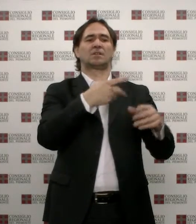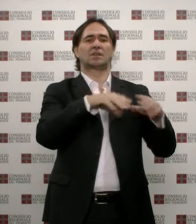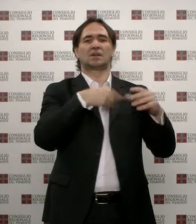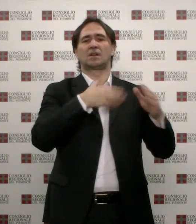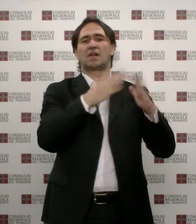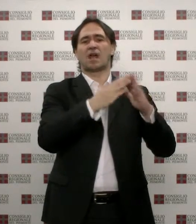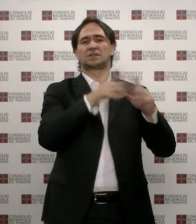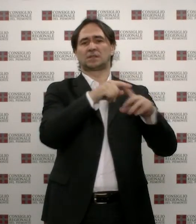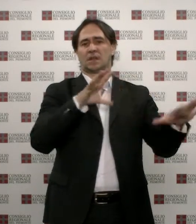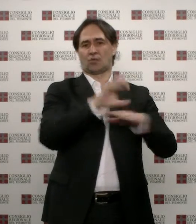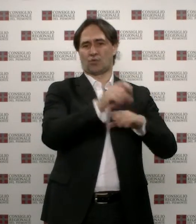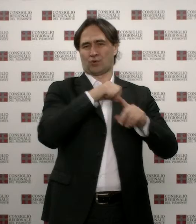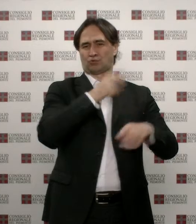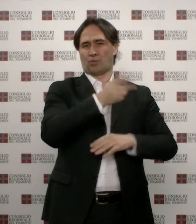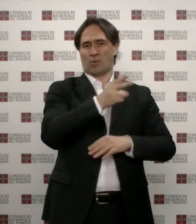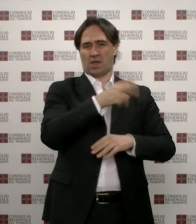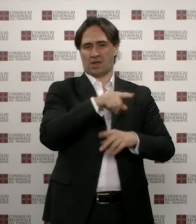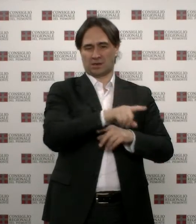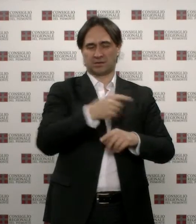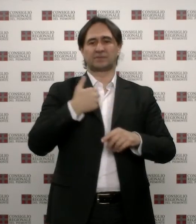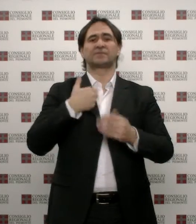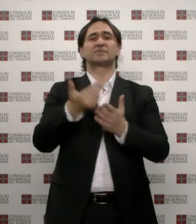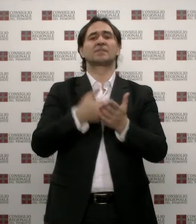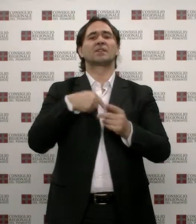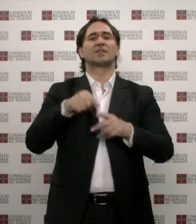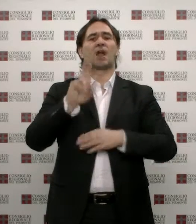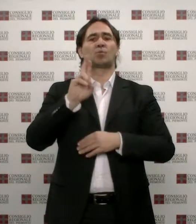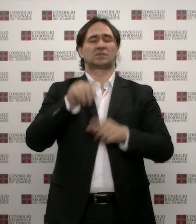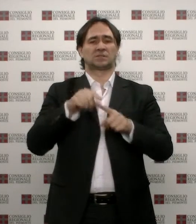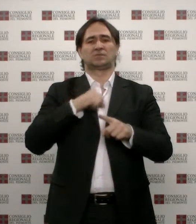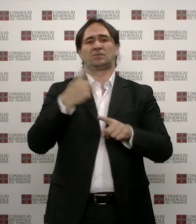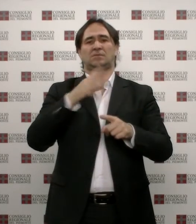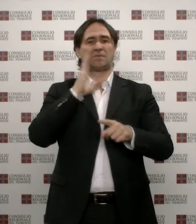edilizia popolare, il regolamento sulla concessione di derivazione di acqua pubblica